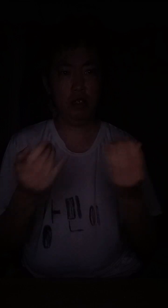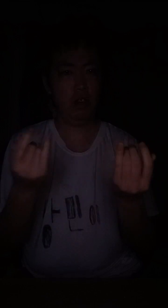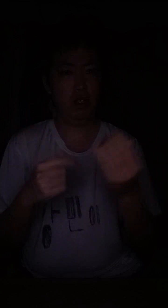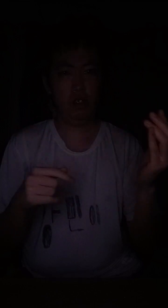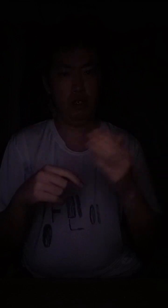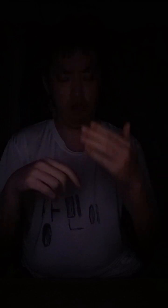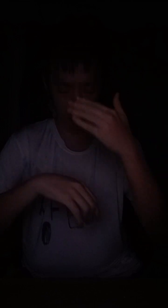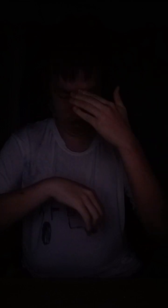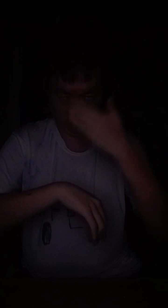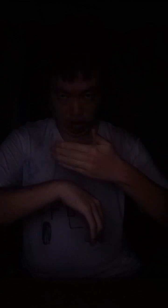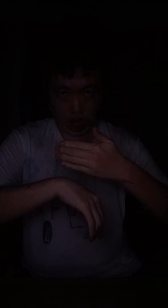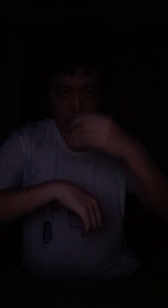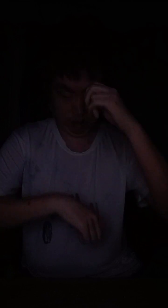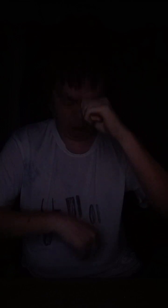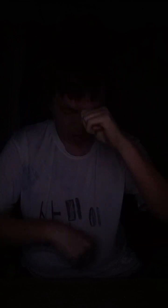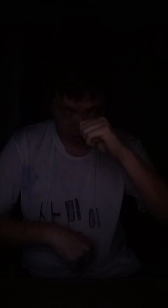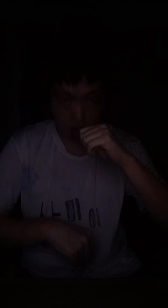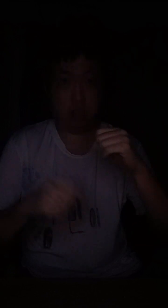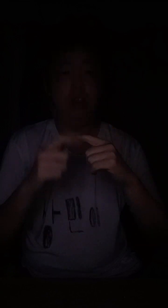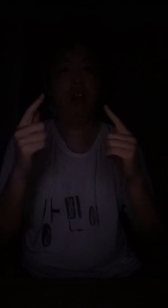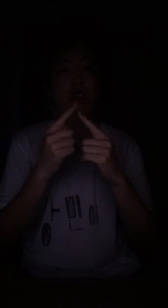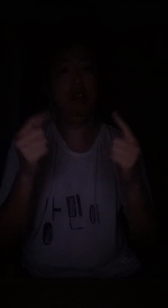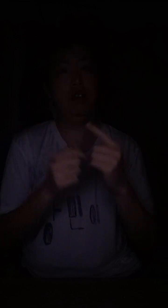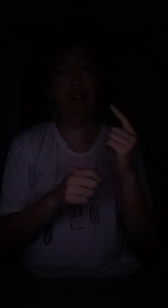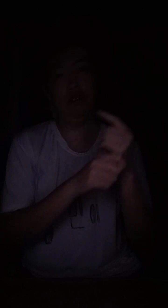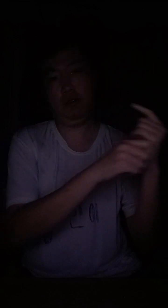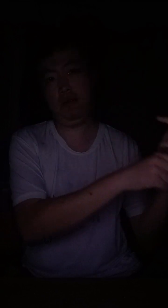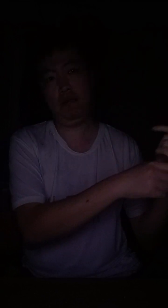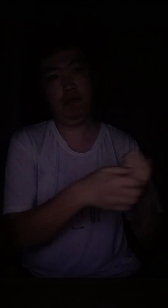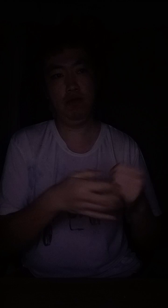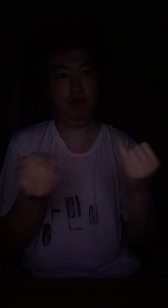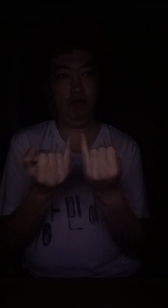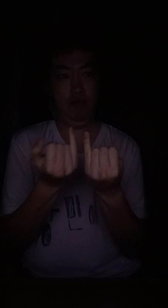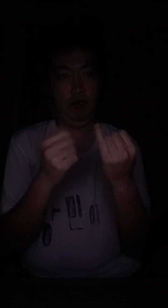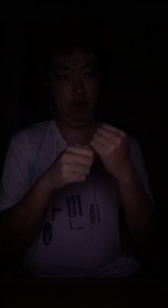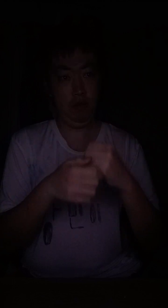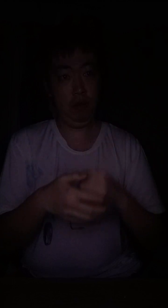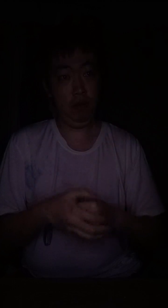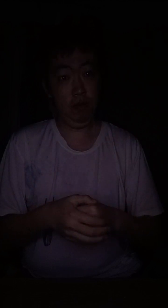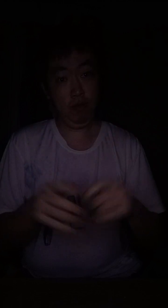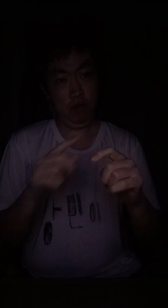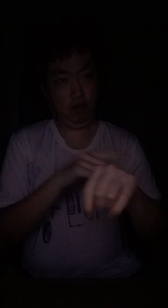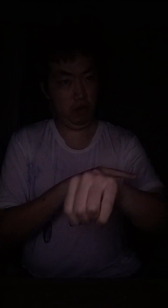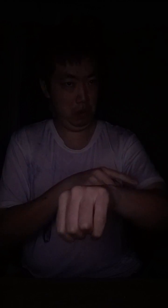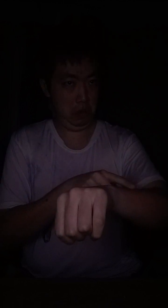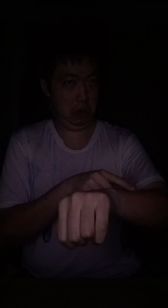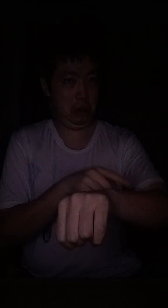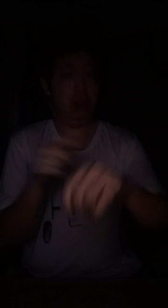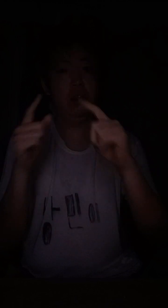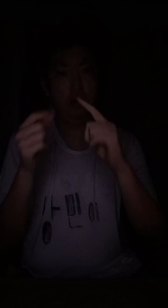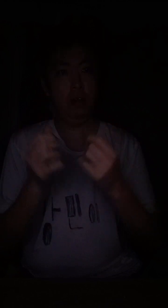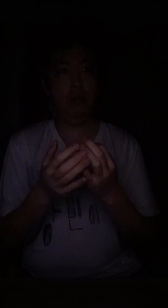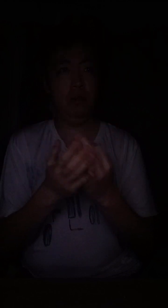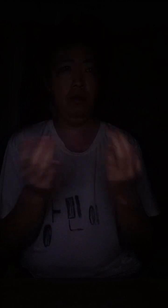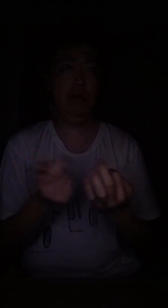그냥 고개 숙이고 있었어요. 저는 이제 집에 귀가하고 이제 경찰서에서 저 이제 보호해준다고 해서 스마트워치 받으러 갔었고 피의자는 범행이